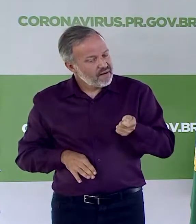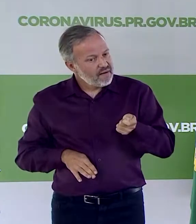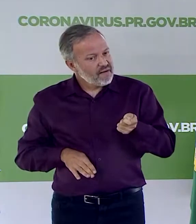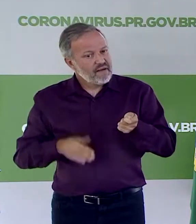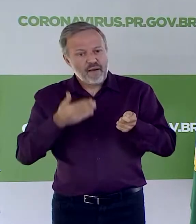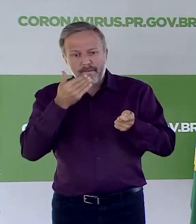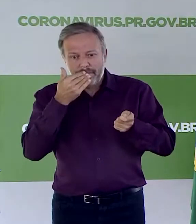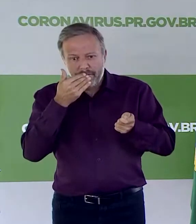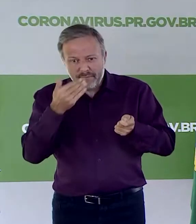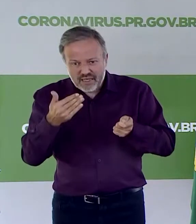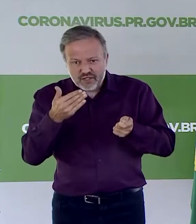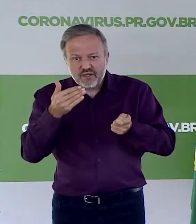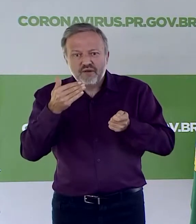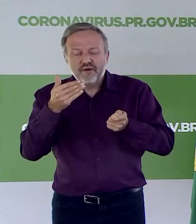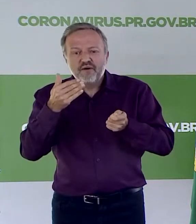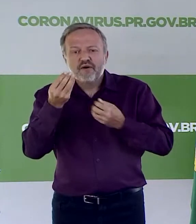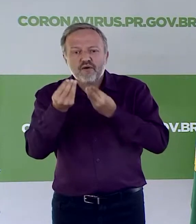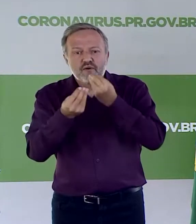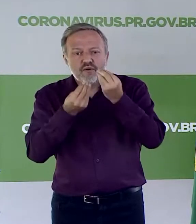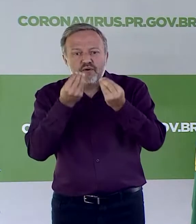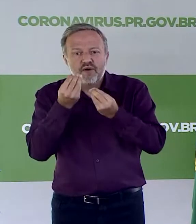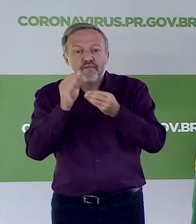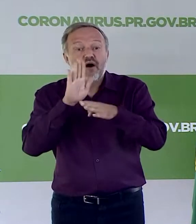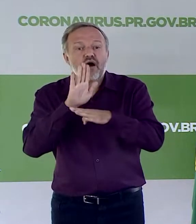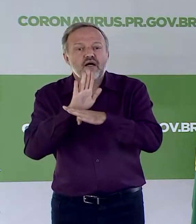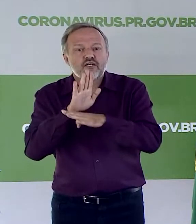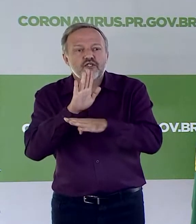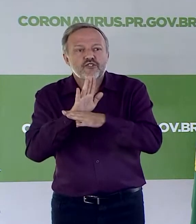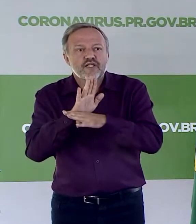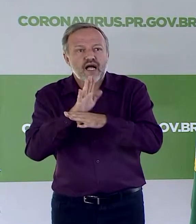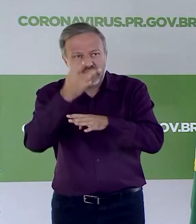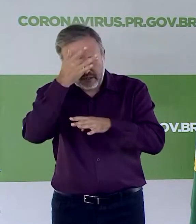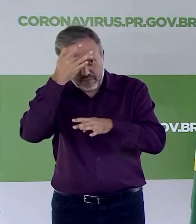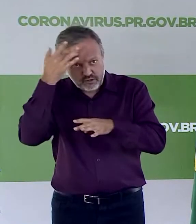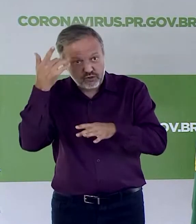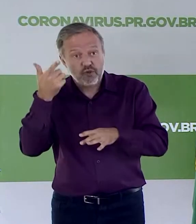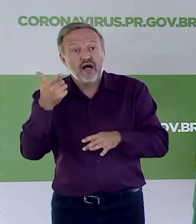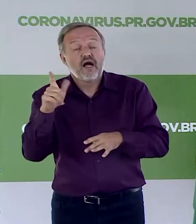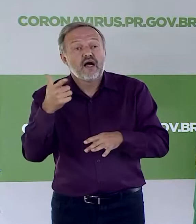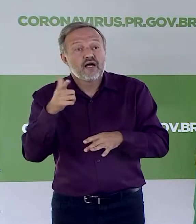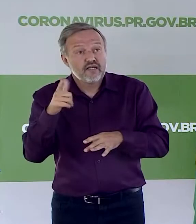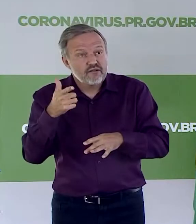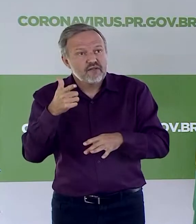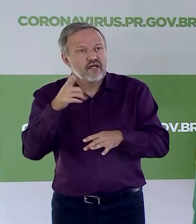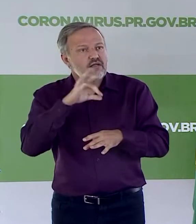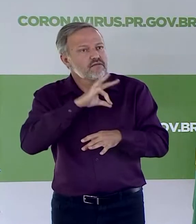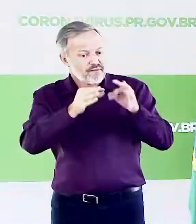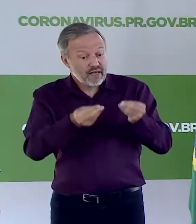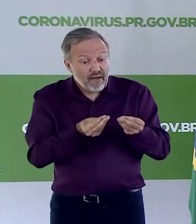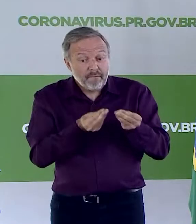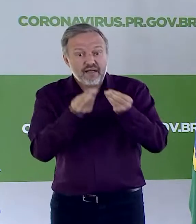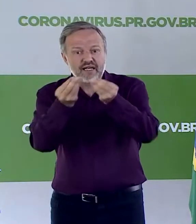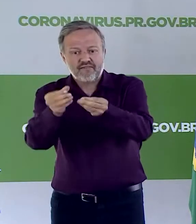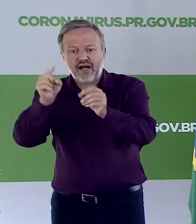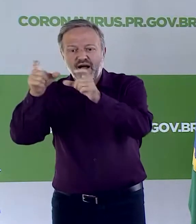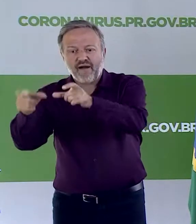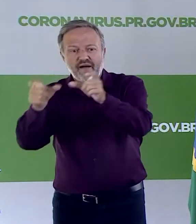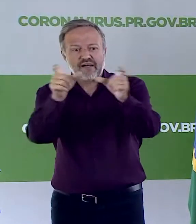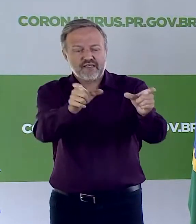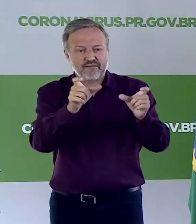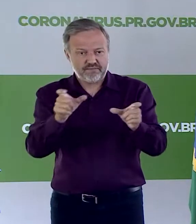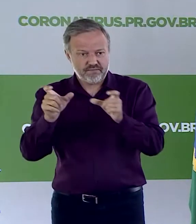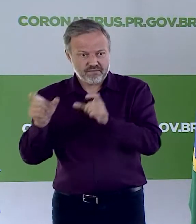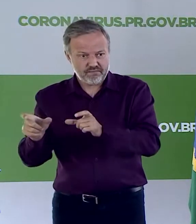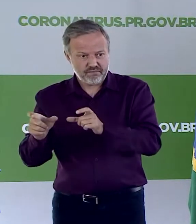ao parcelamento dos programas de habitação da cohapar e ao reforço no programa da agricultura familiar nós vamos